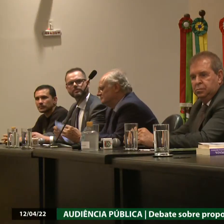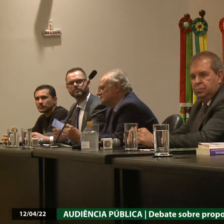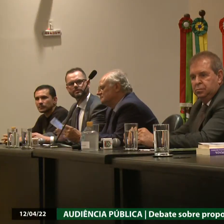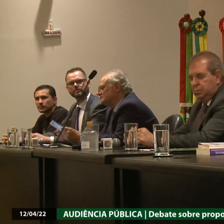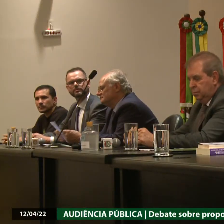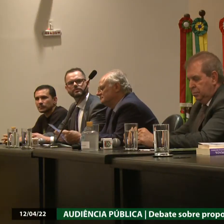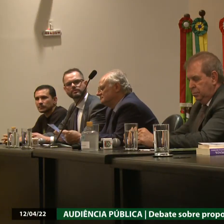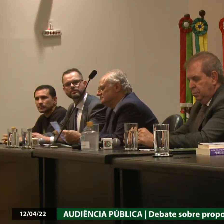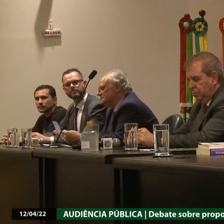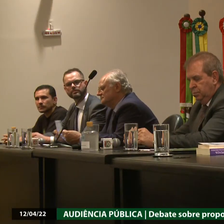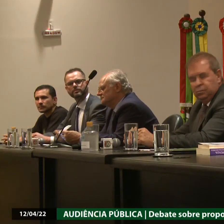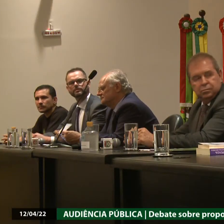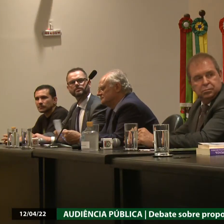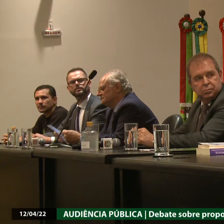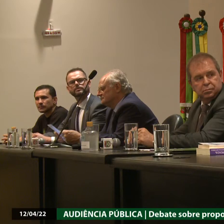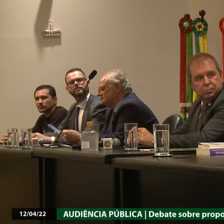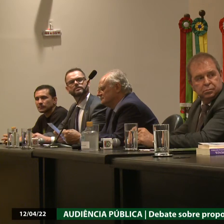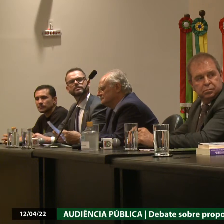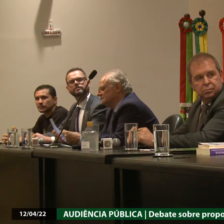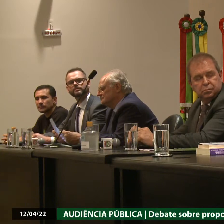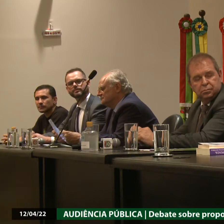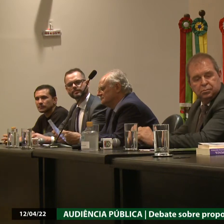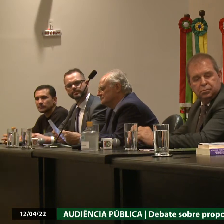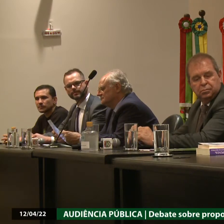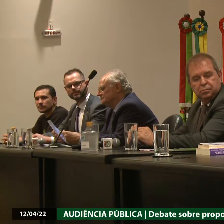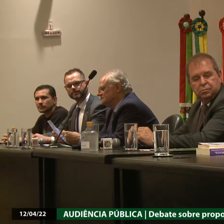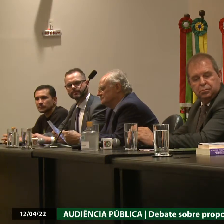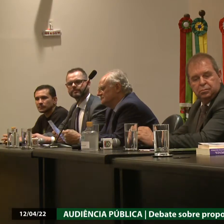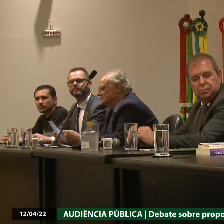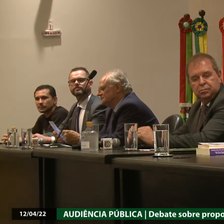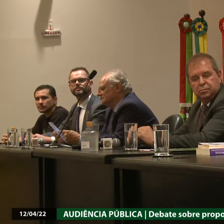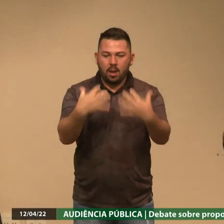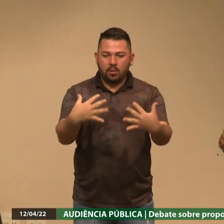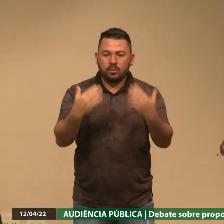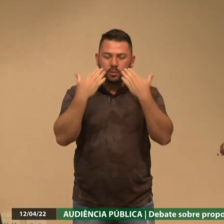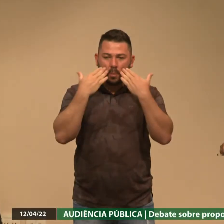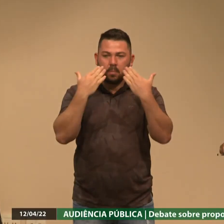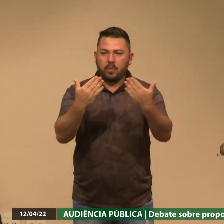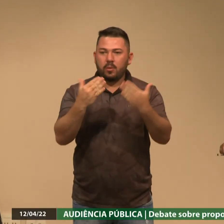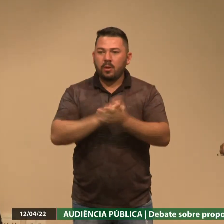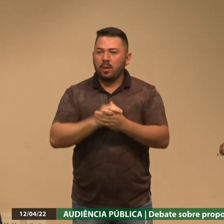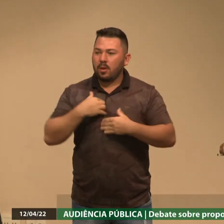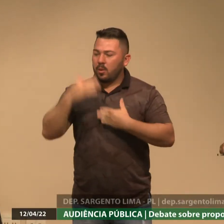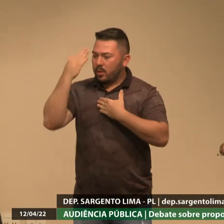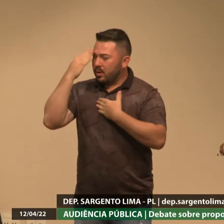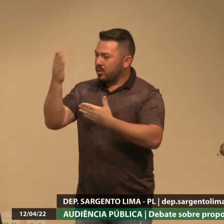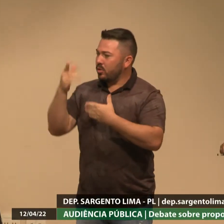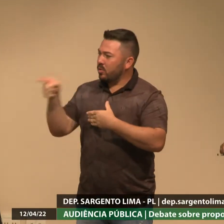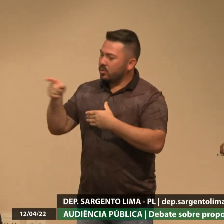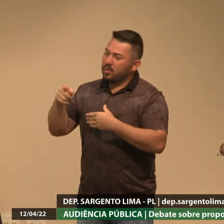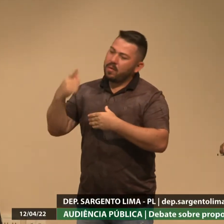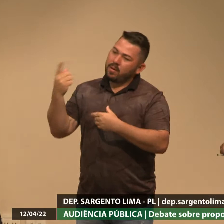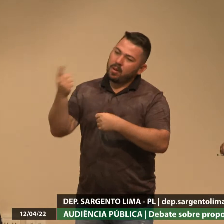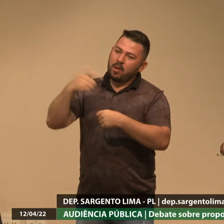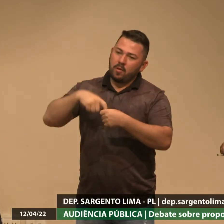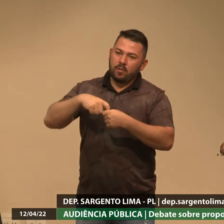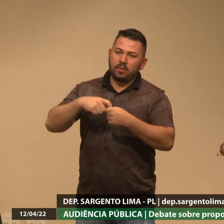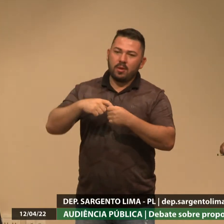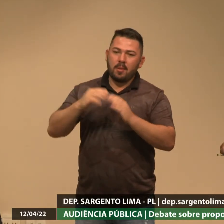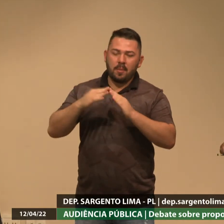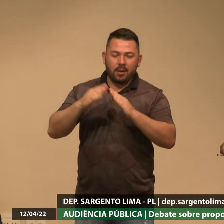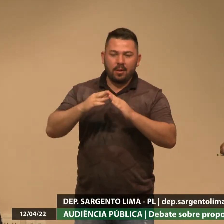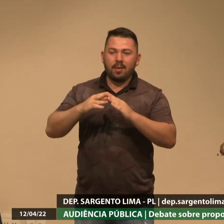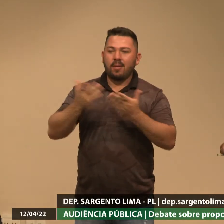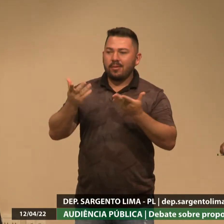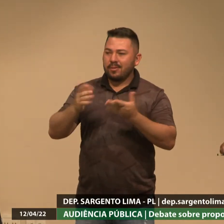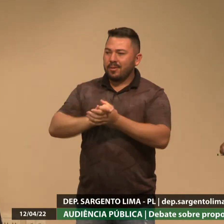muito bem-vinda bem vindo aqui na nossa audiência pública e eu acredito que o senhor hoje vai voltar para casa com o bornal